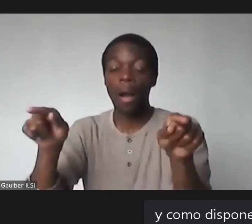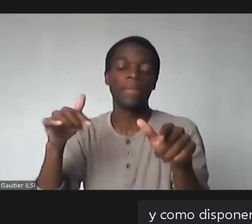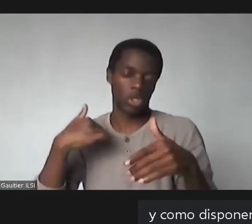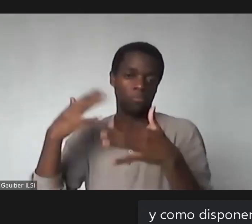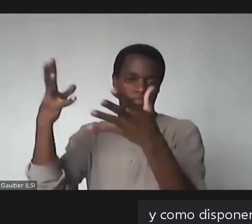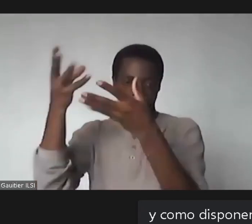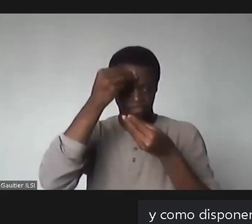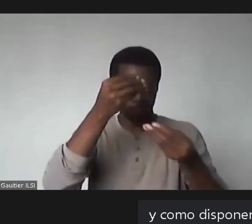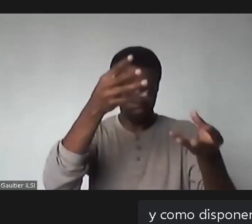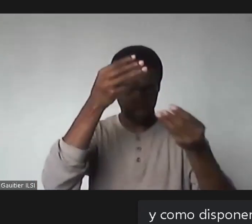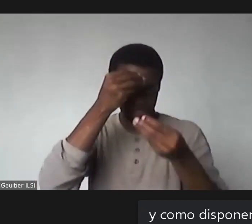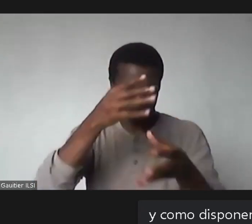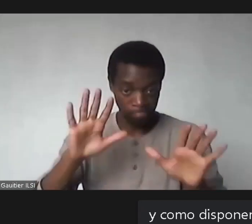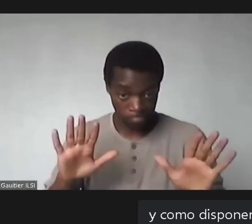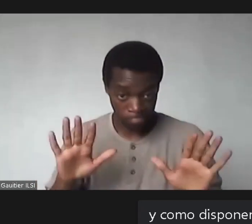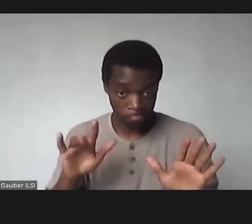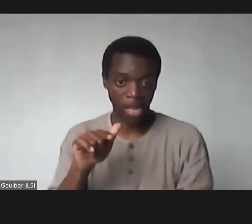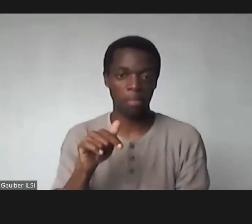puede poner